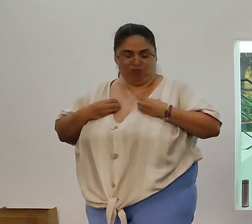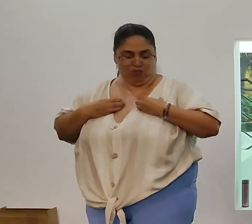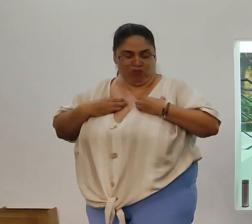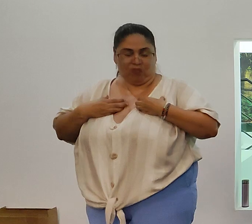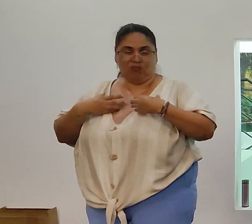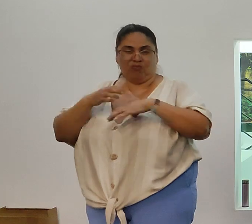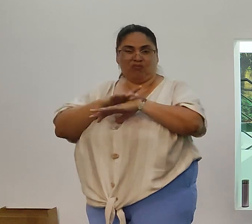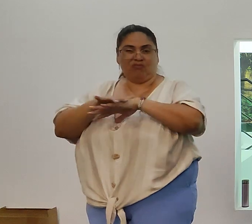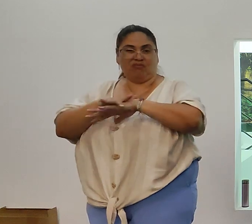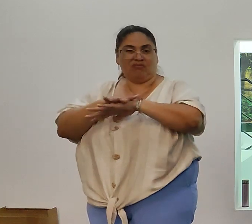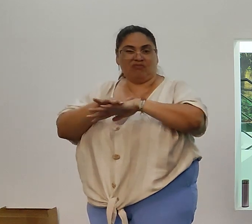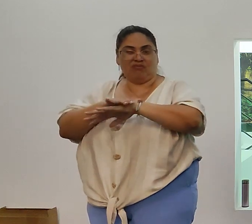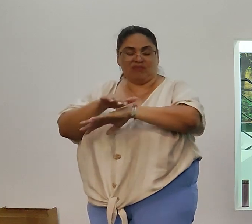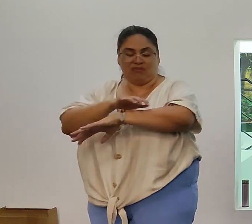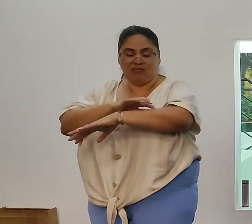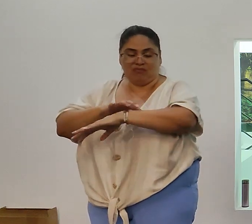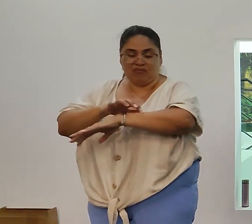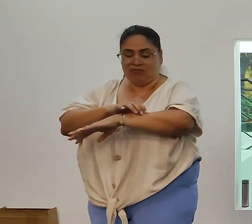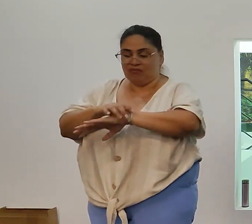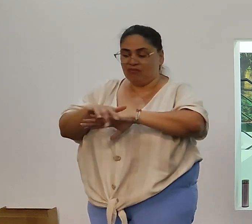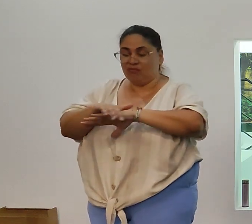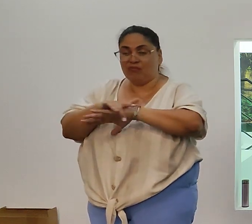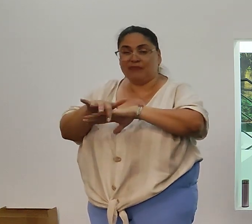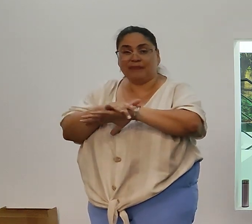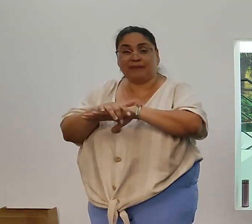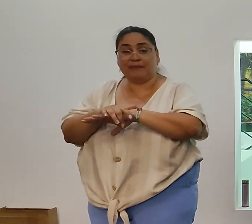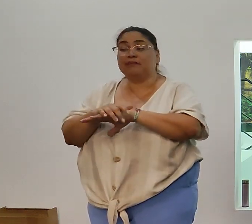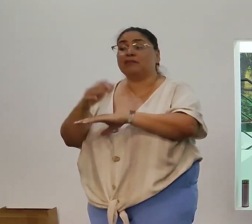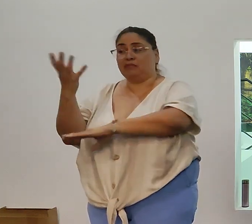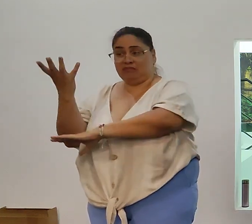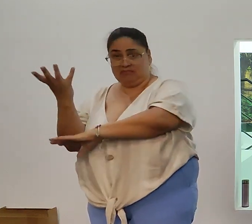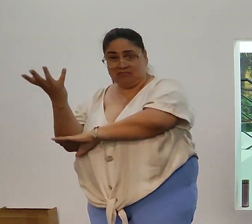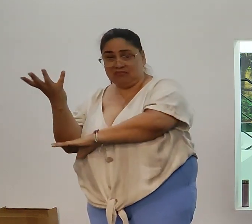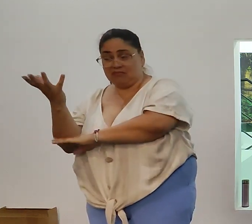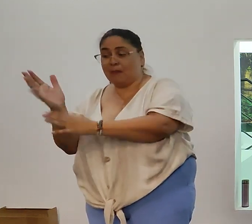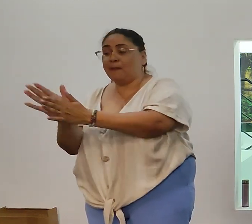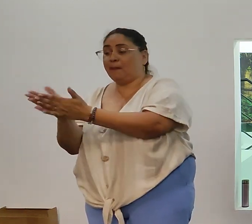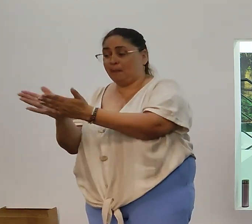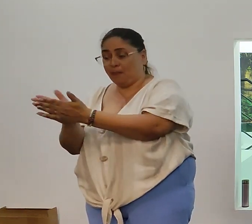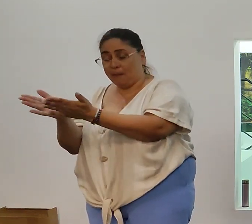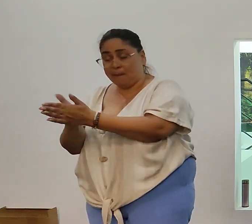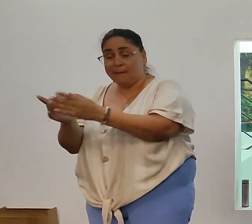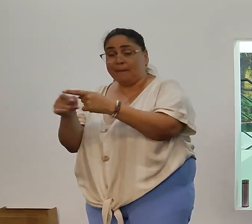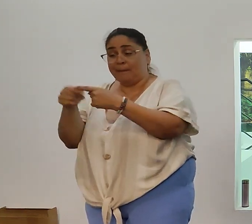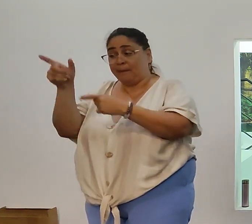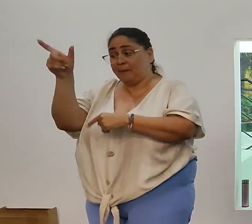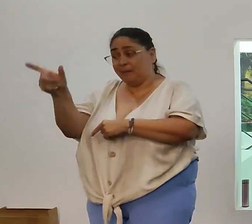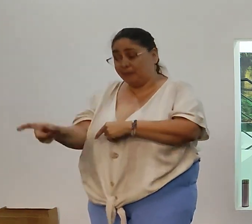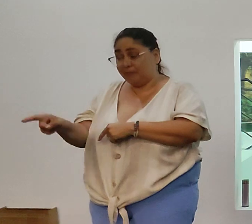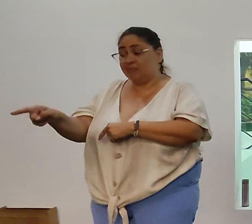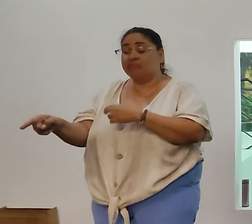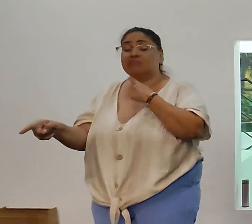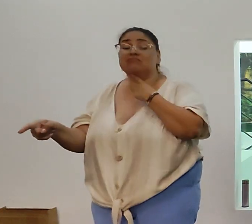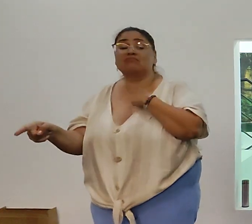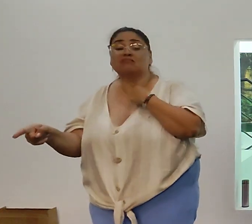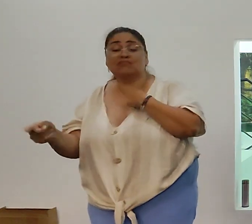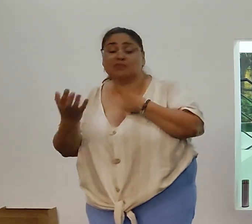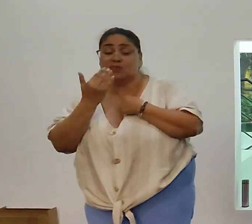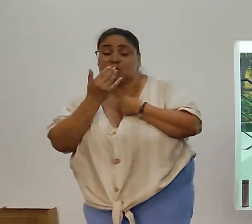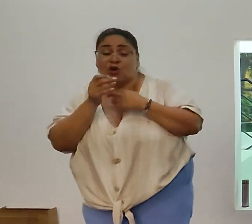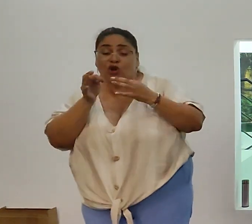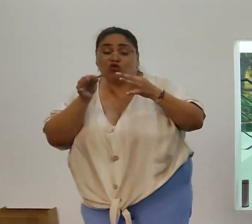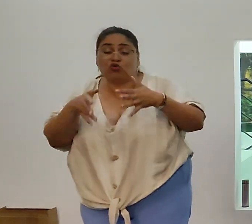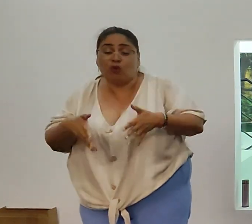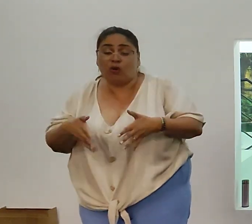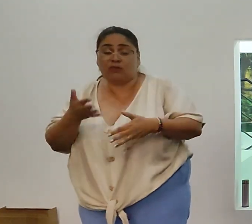aberto. Este homem não apenas era um miserável aos olhos dos homens, ele não apenas desejava comer o resto